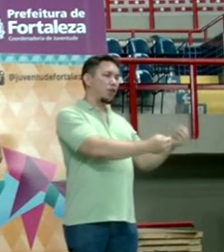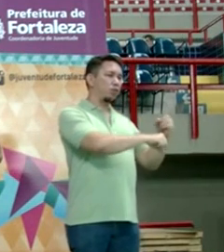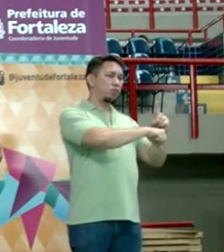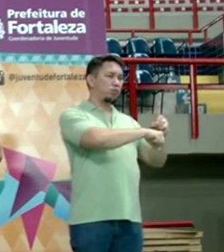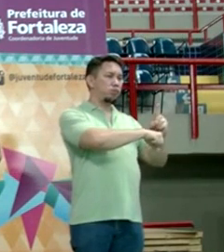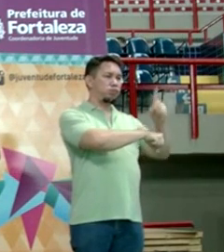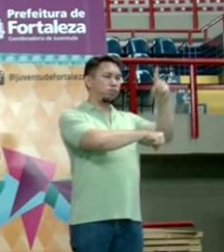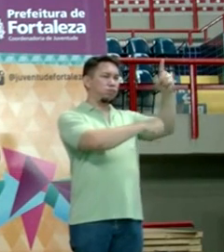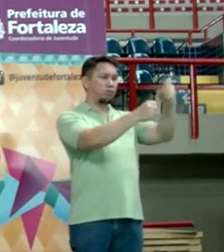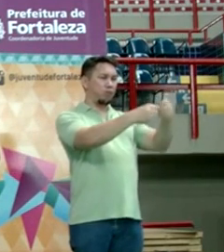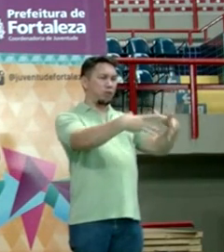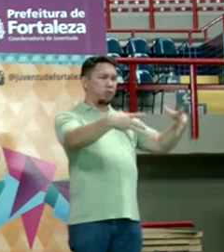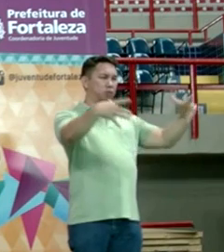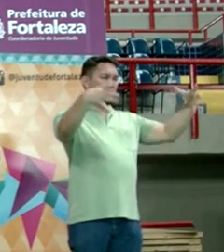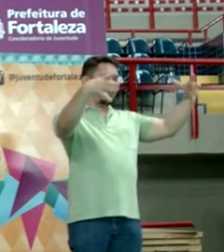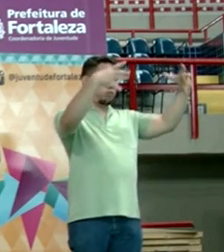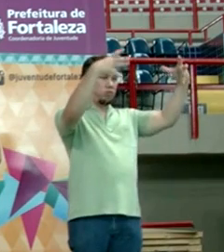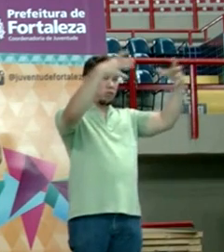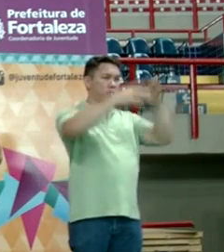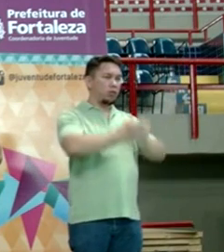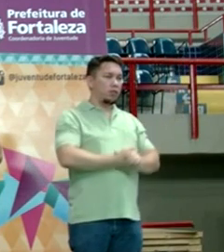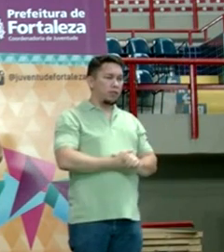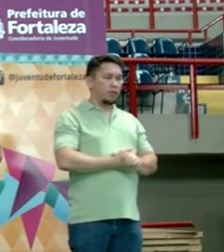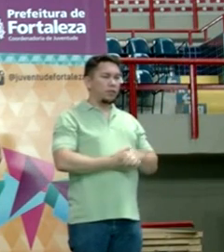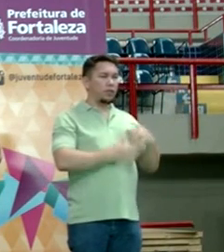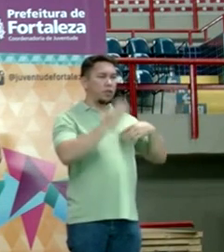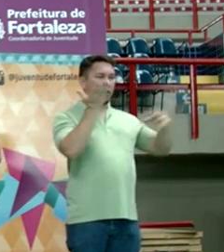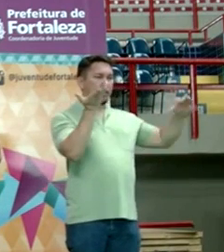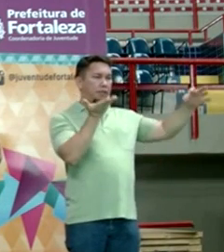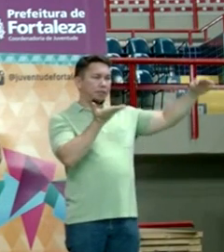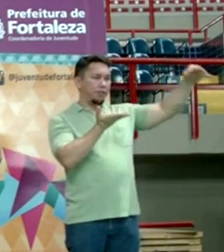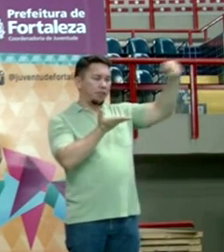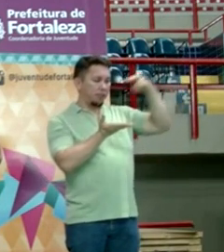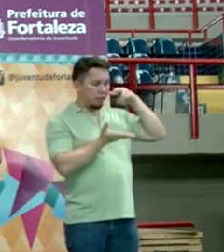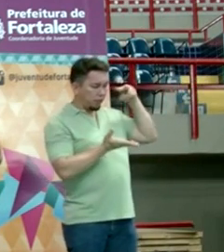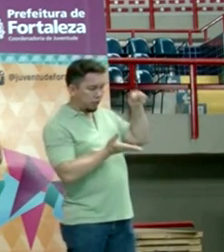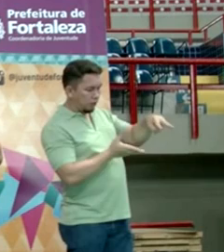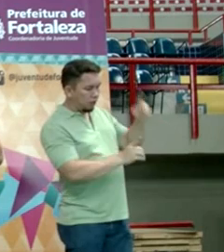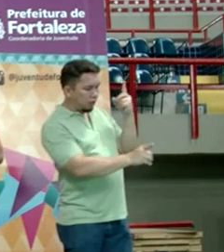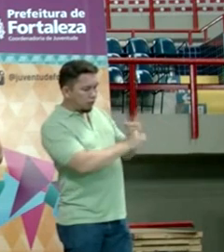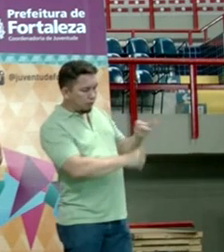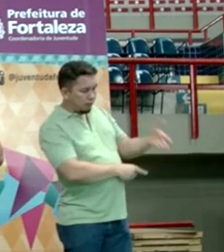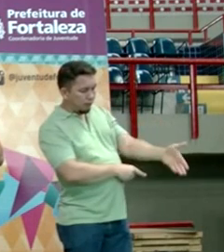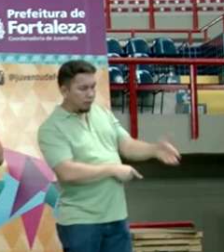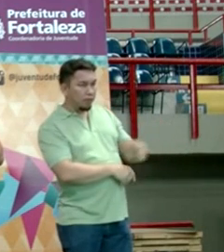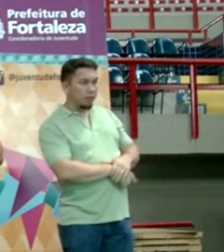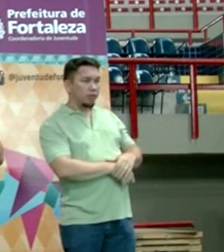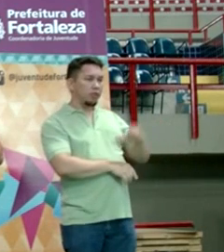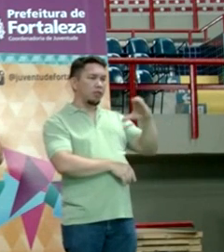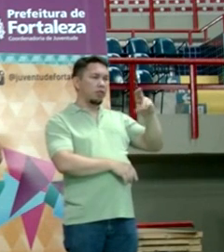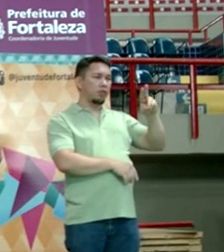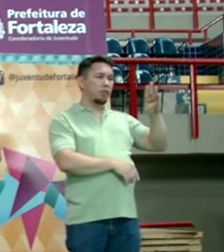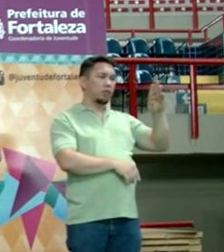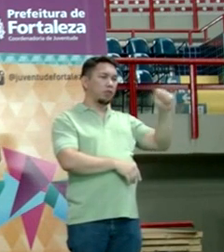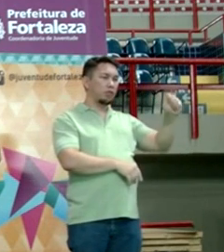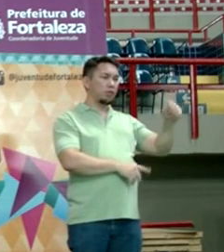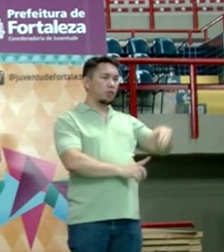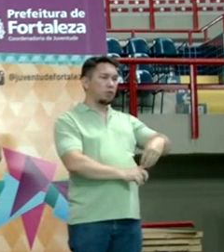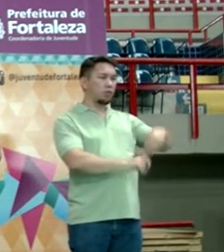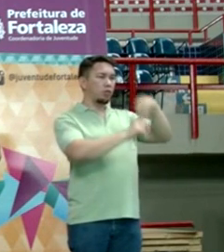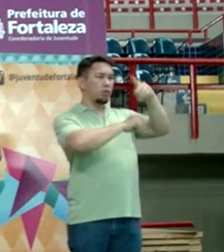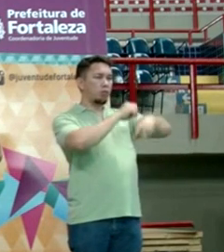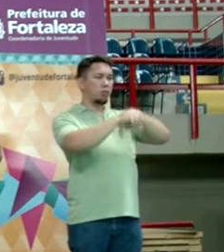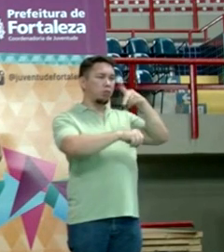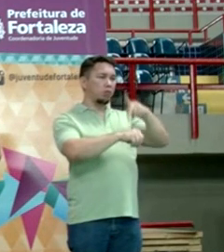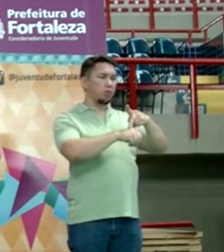Cuba. Numa invasão de rotina de satélite, diz aí que os americanos descobriram os mísseis. Cuba se tornou o único país do